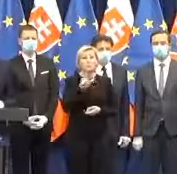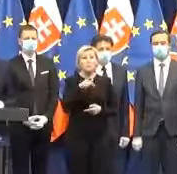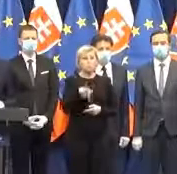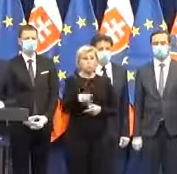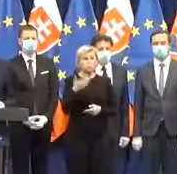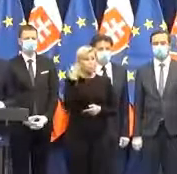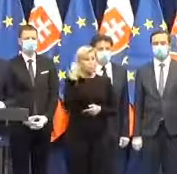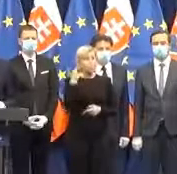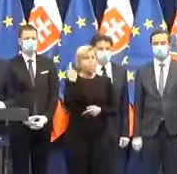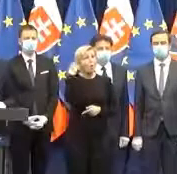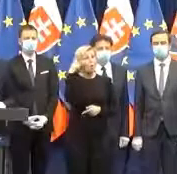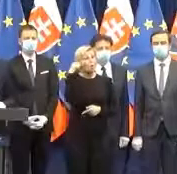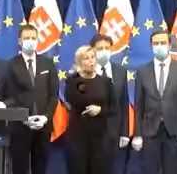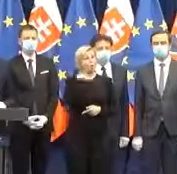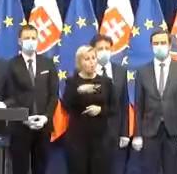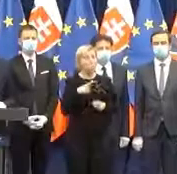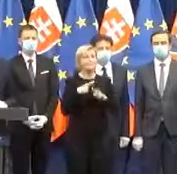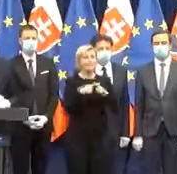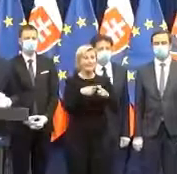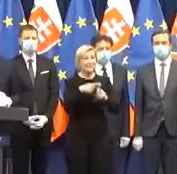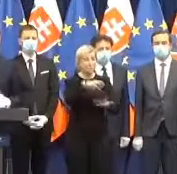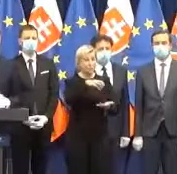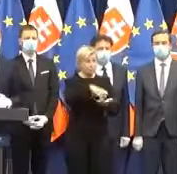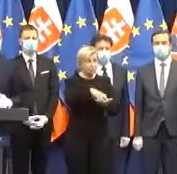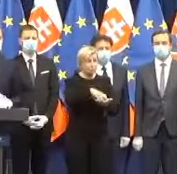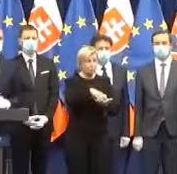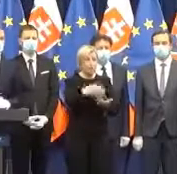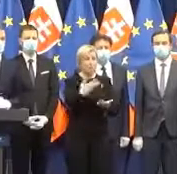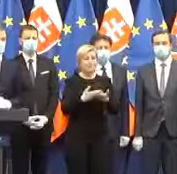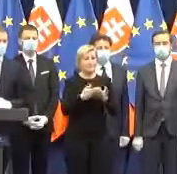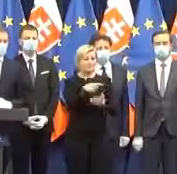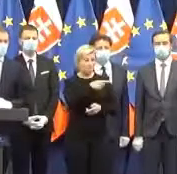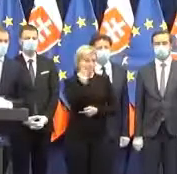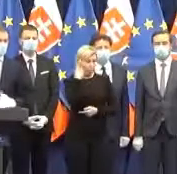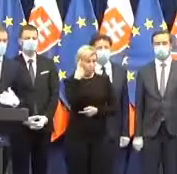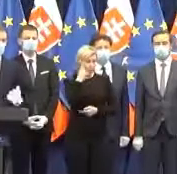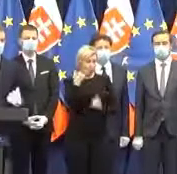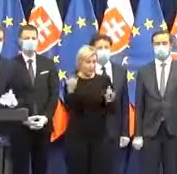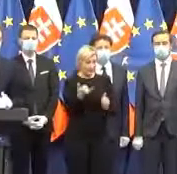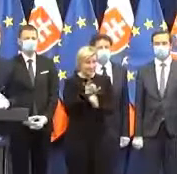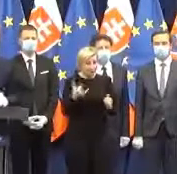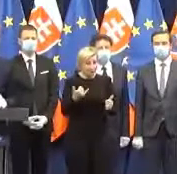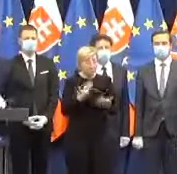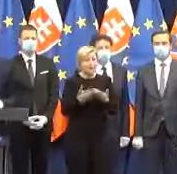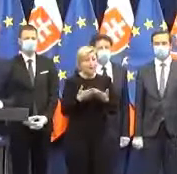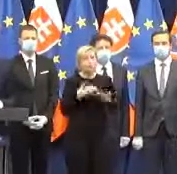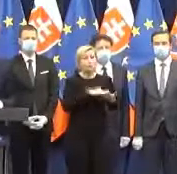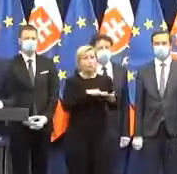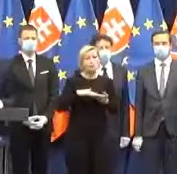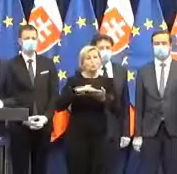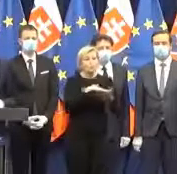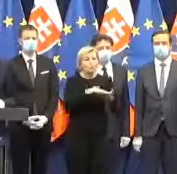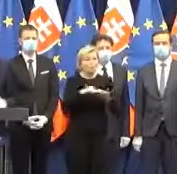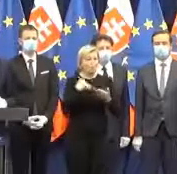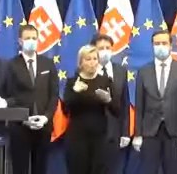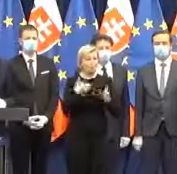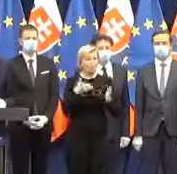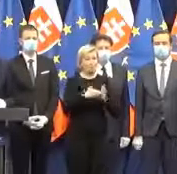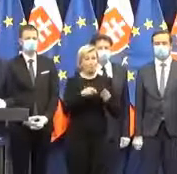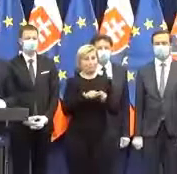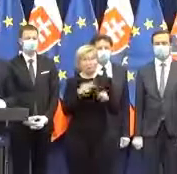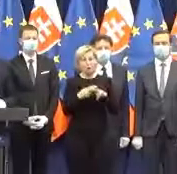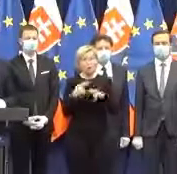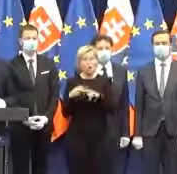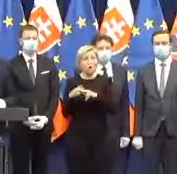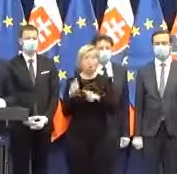fundovaní odborníci, ktorí sa problematike vyznajú. Chceme spoločne s nimi tvoriť riešenia alebo počúvať a spoločne nájsť tie najlepšie